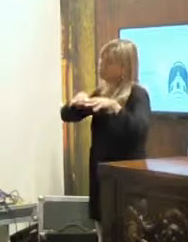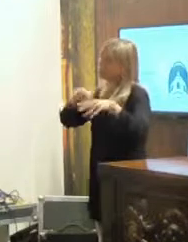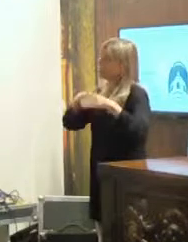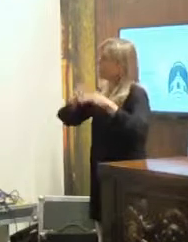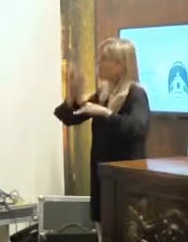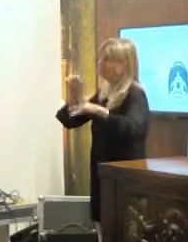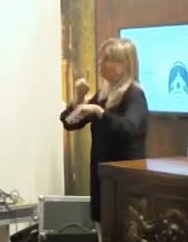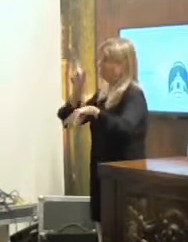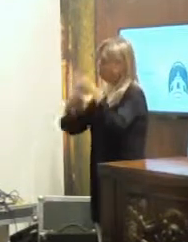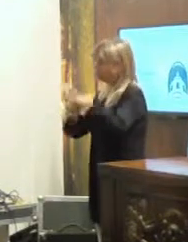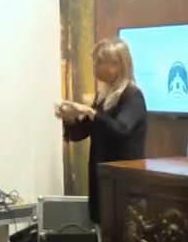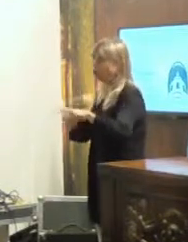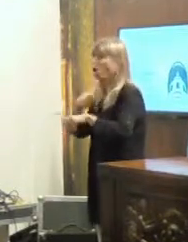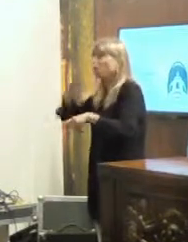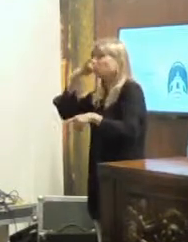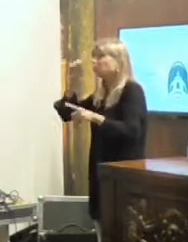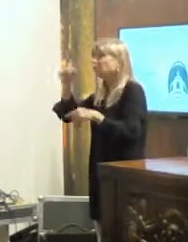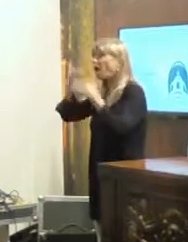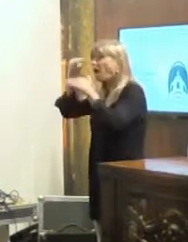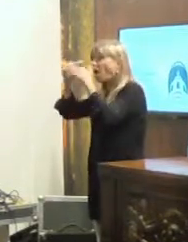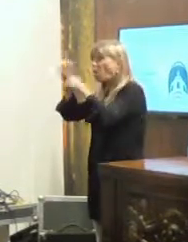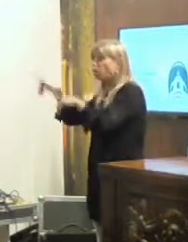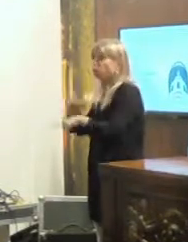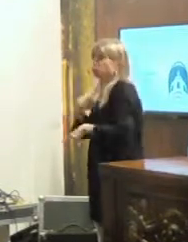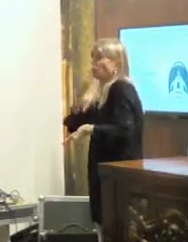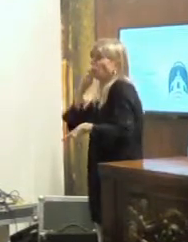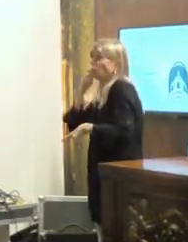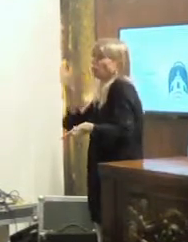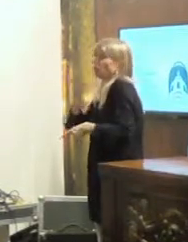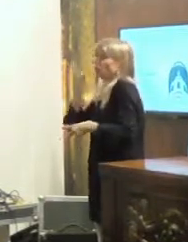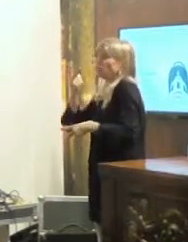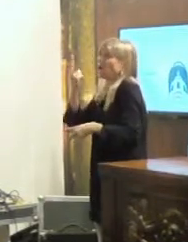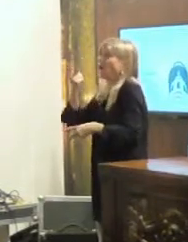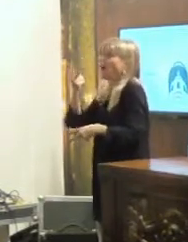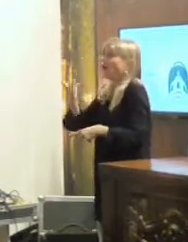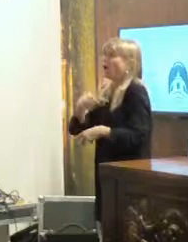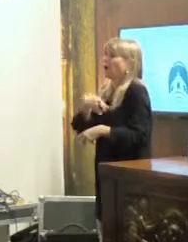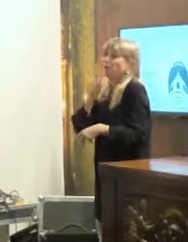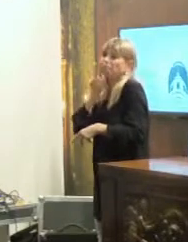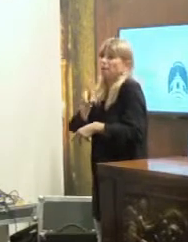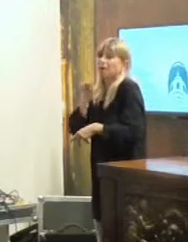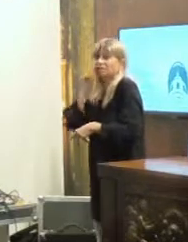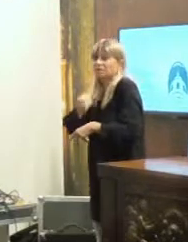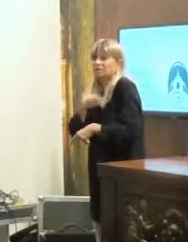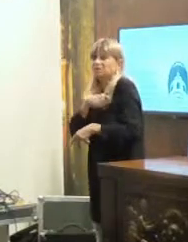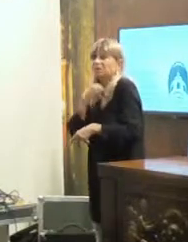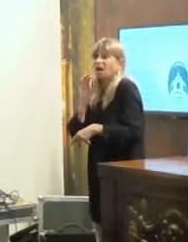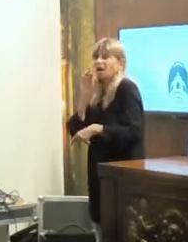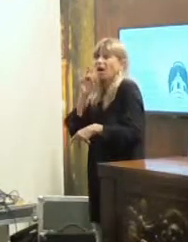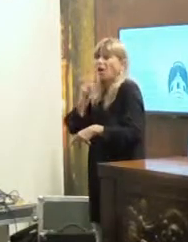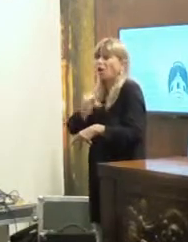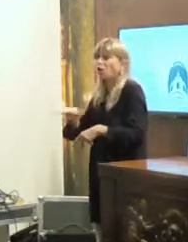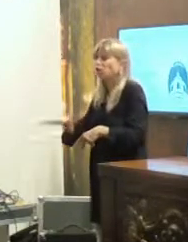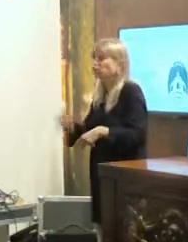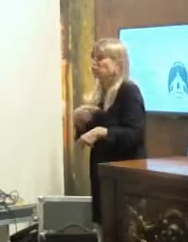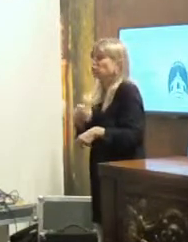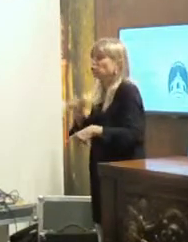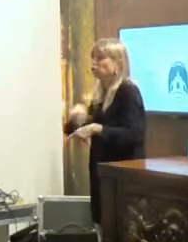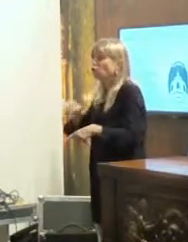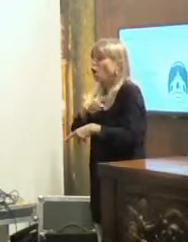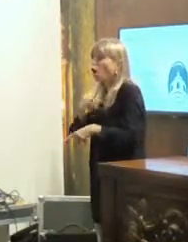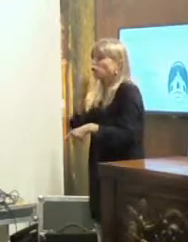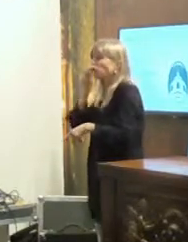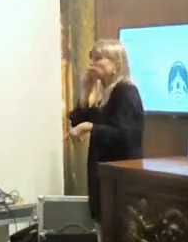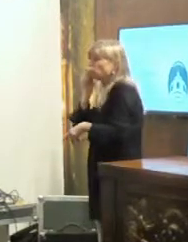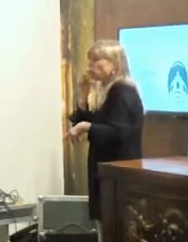adultos mayores que solamente viajan para ver a los nietitos o algo por el estilo. Y adultos mayores hoy y jubilados,